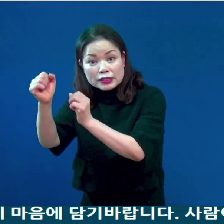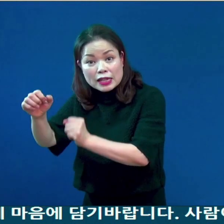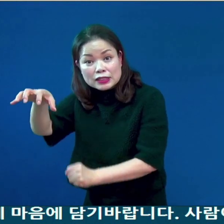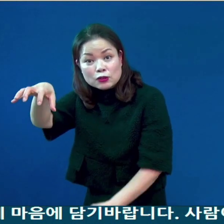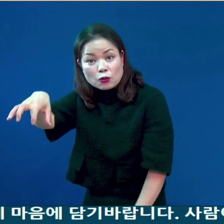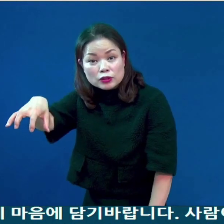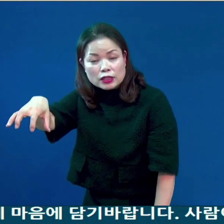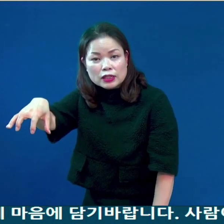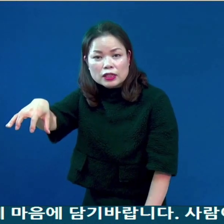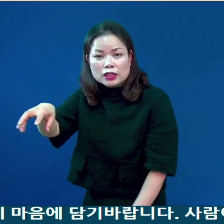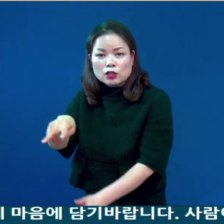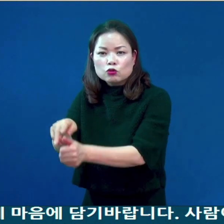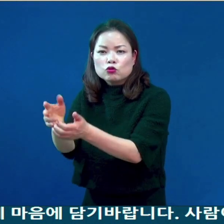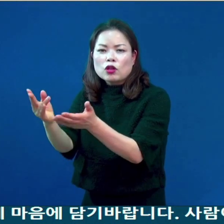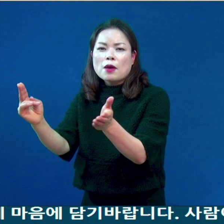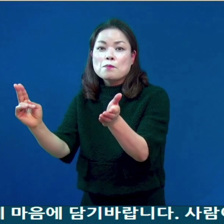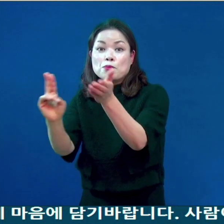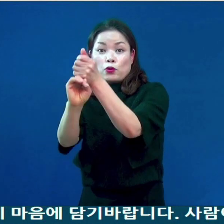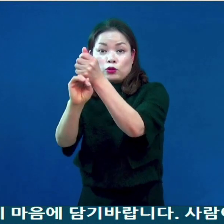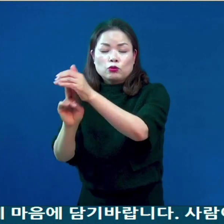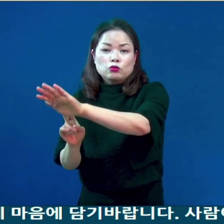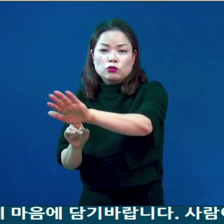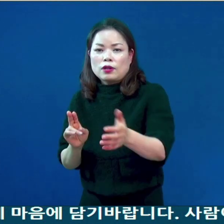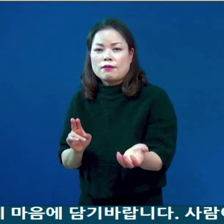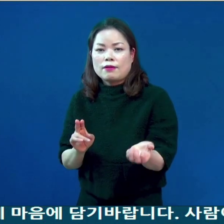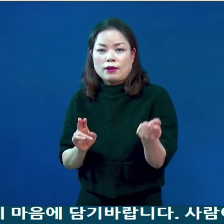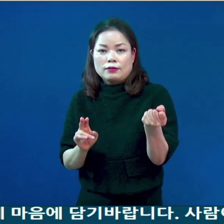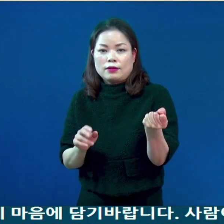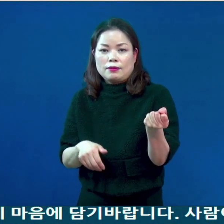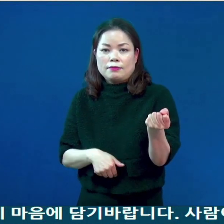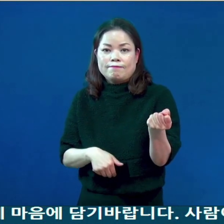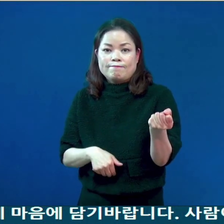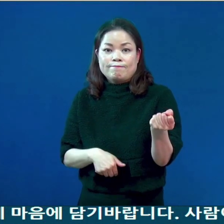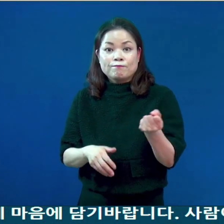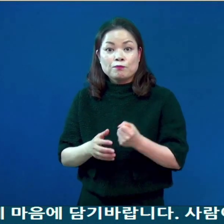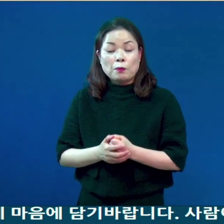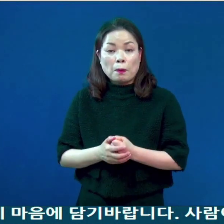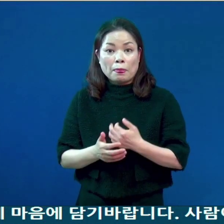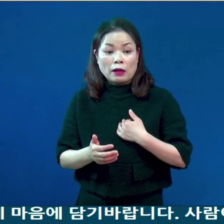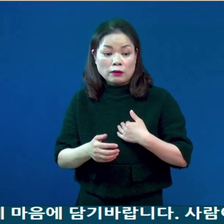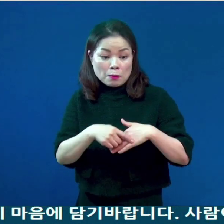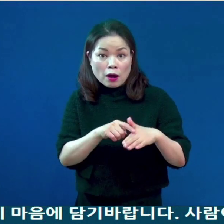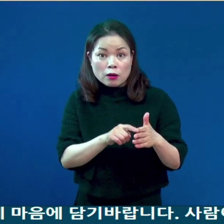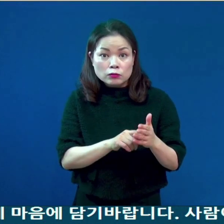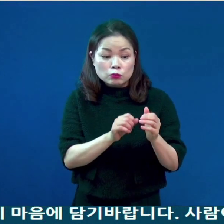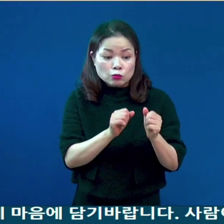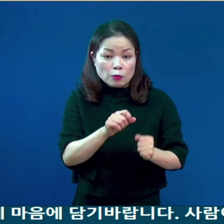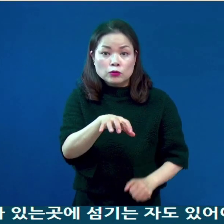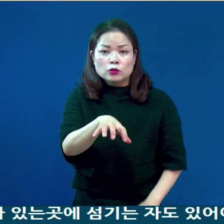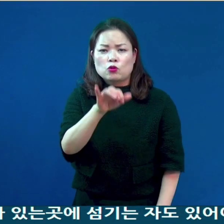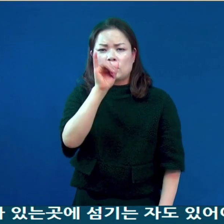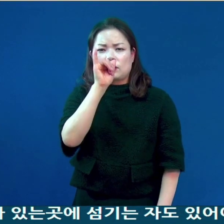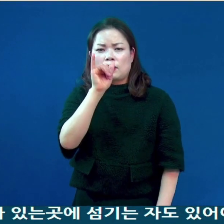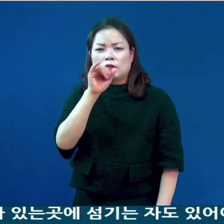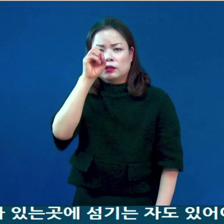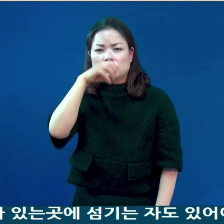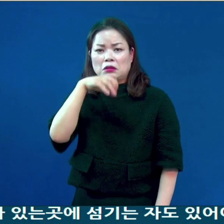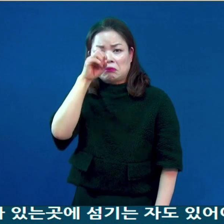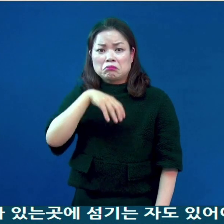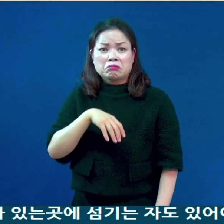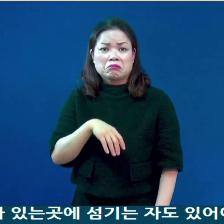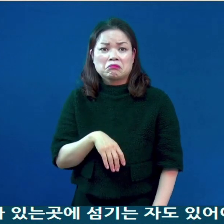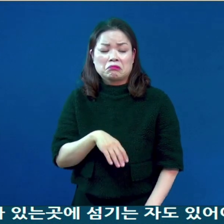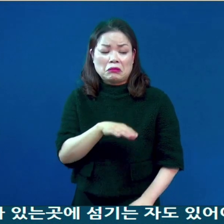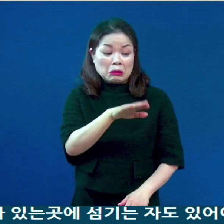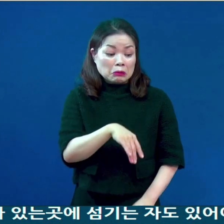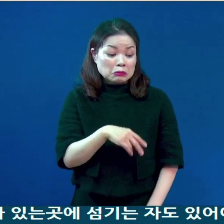계시다는 구유의 표적을 우리가 갖고 있는 겁니다. 그래서 나의 마음이 머무는 곳이 그저 슬쩍